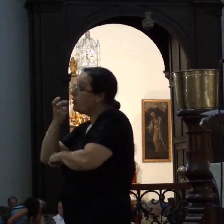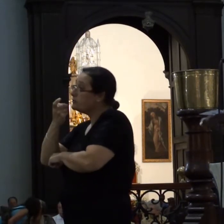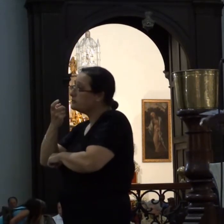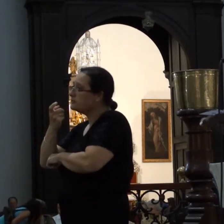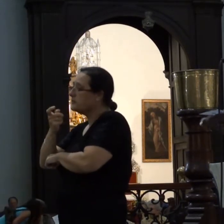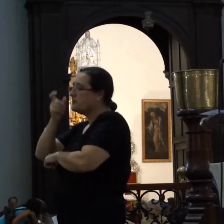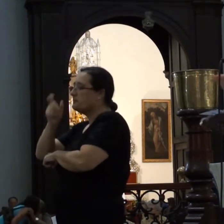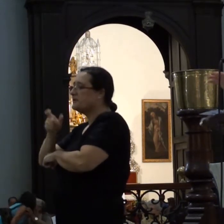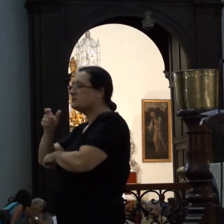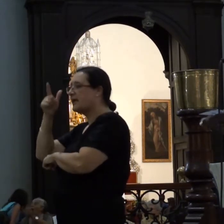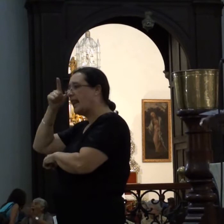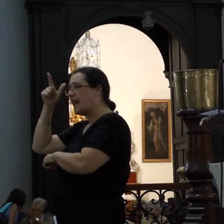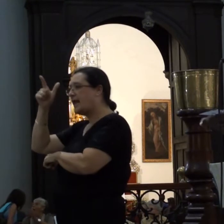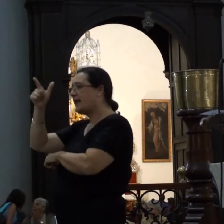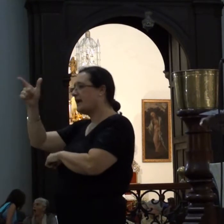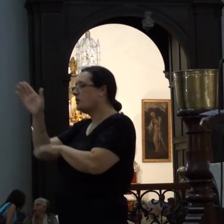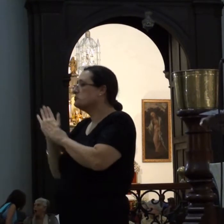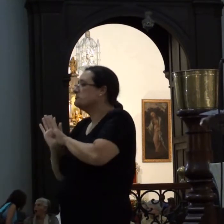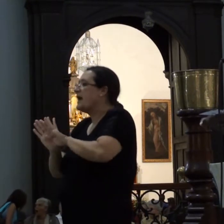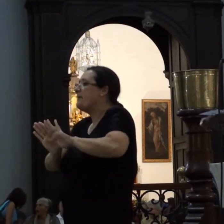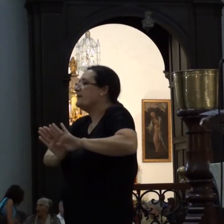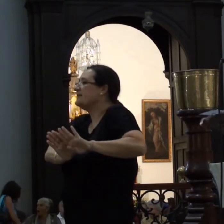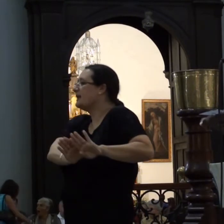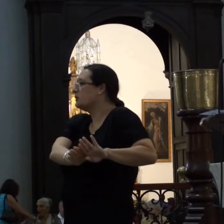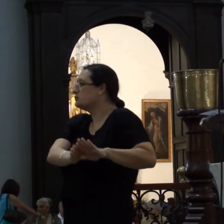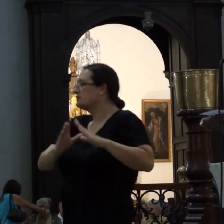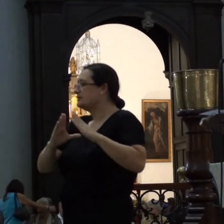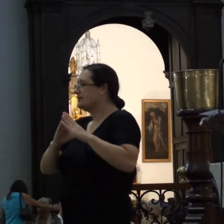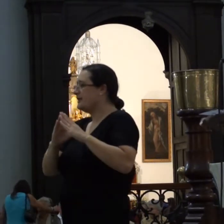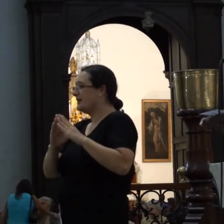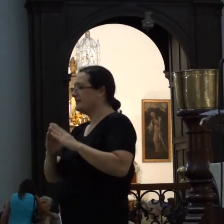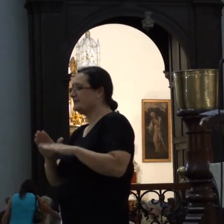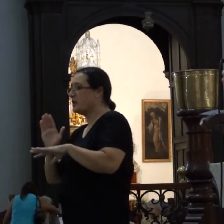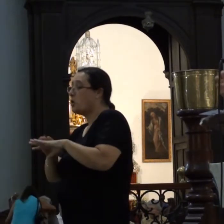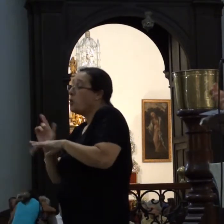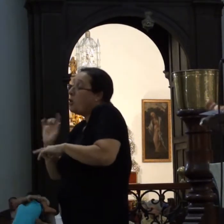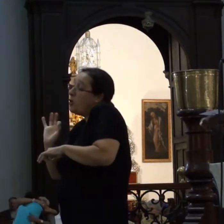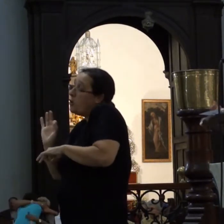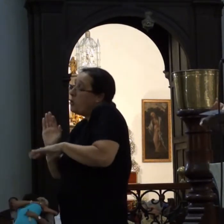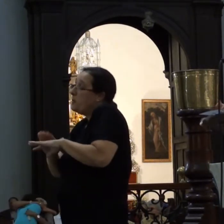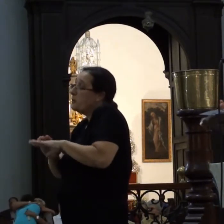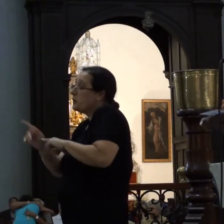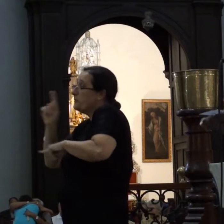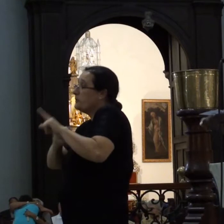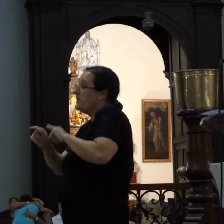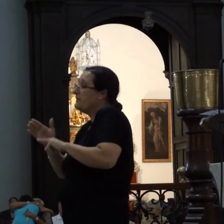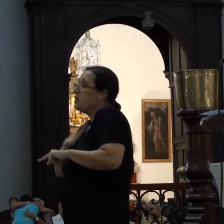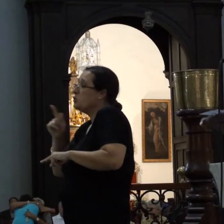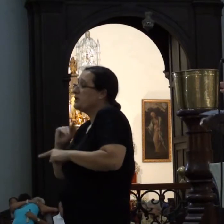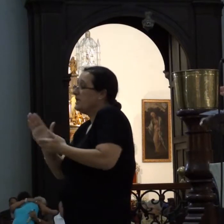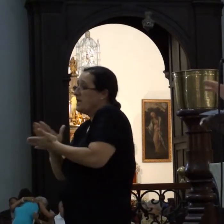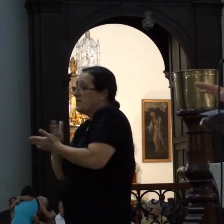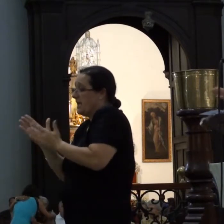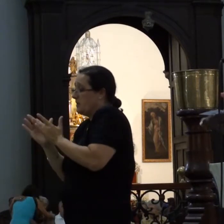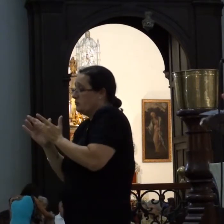los alejados En diversas situaciones en la iglesia o porque se han alejado de la iglesia o